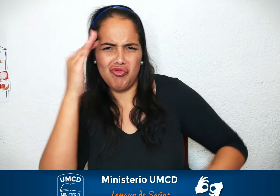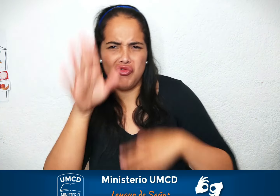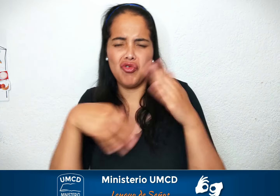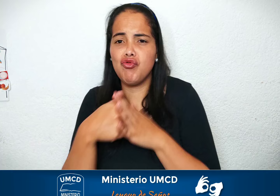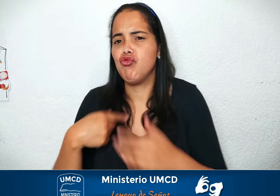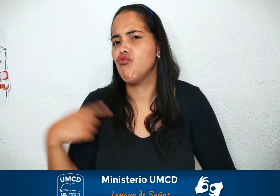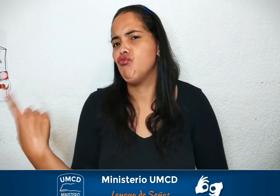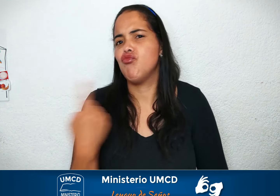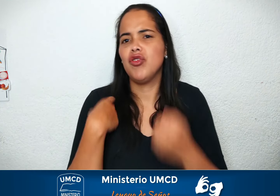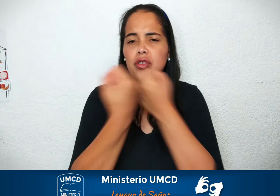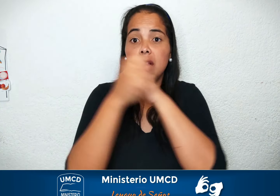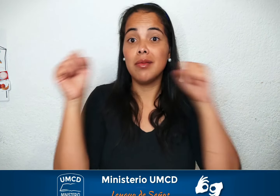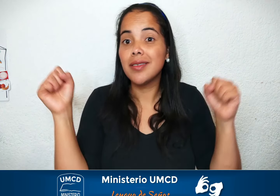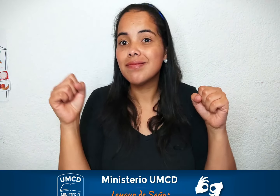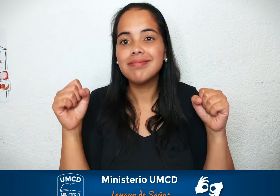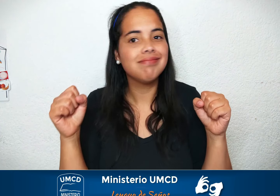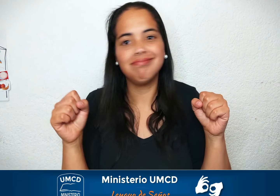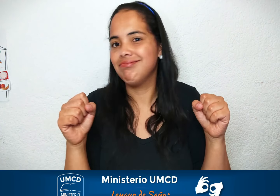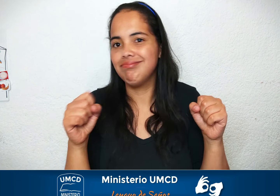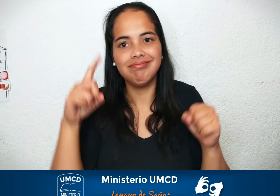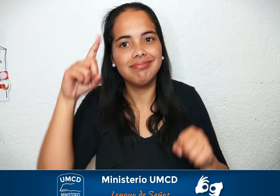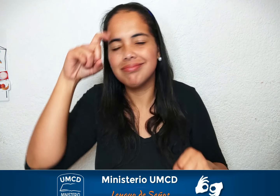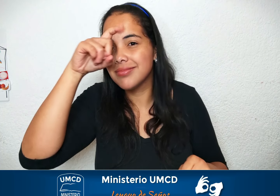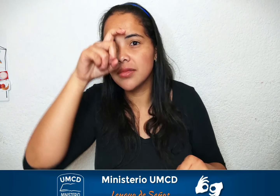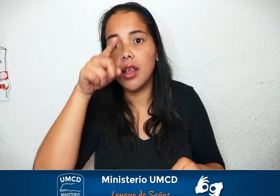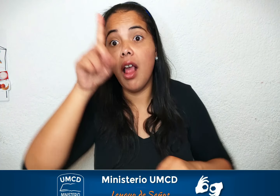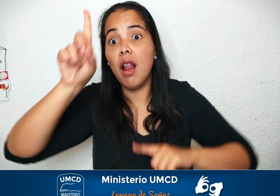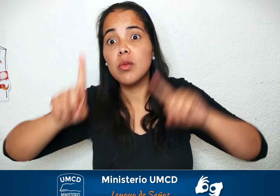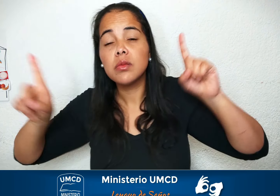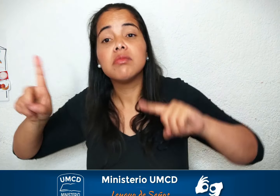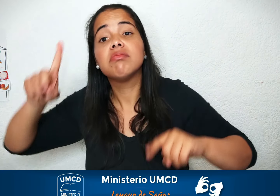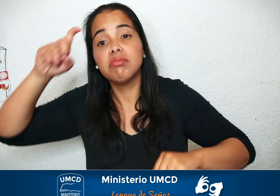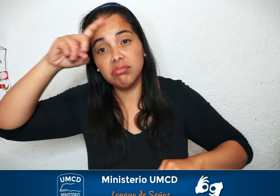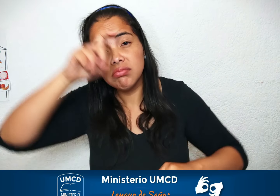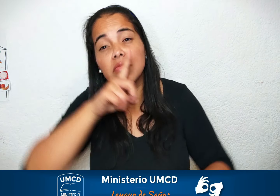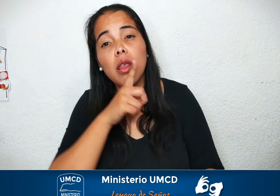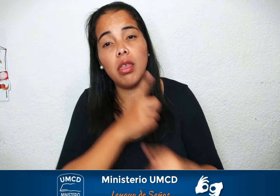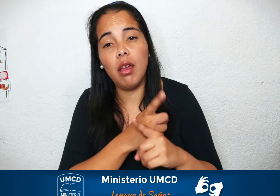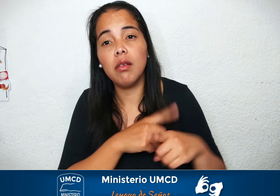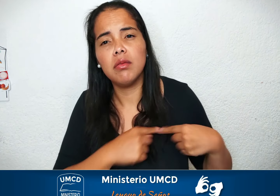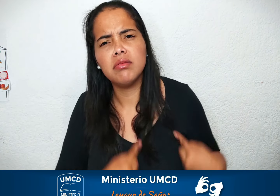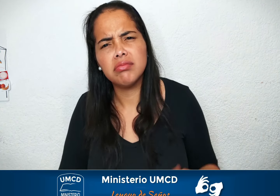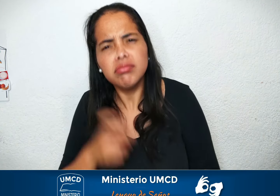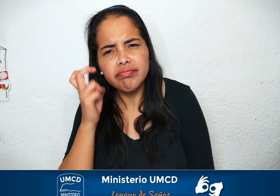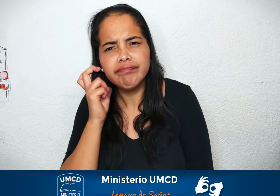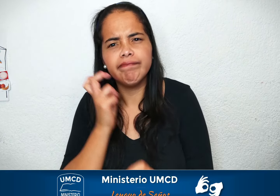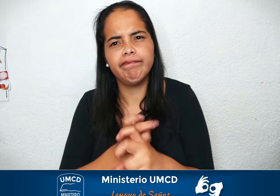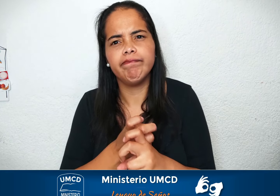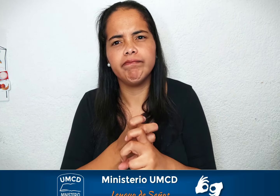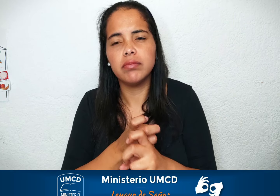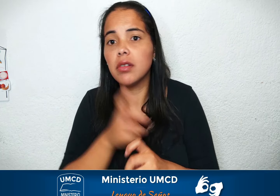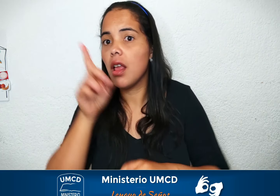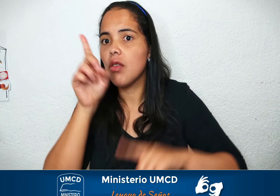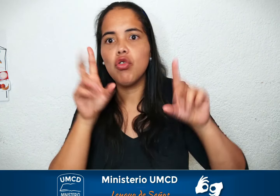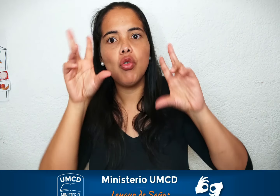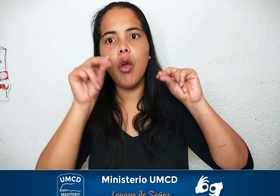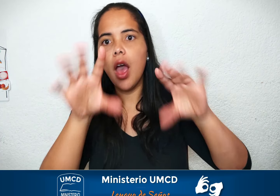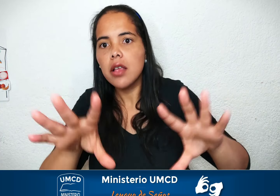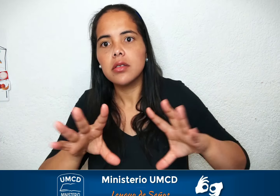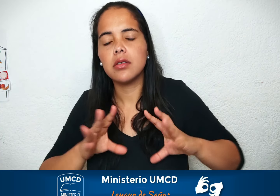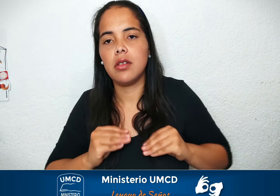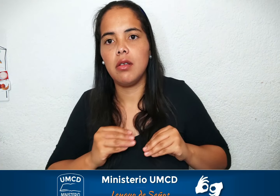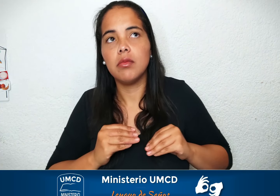en la cruz, para muchos es todavía difícil rechazar por completamente su propia